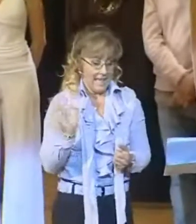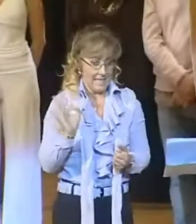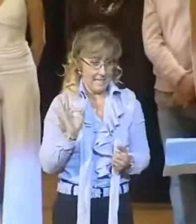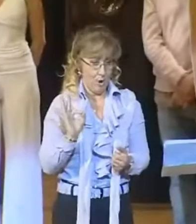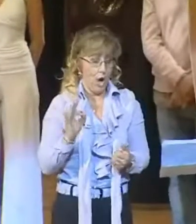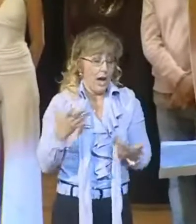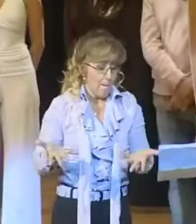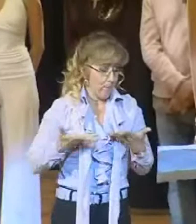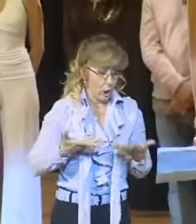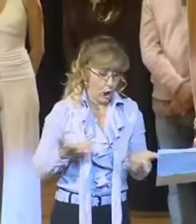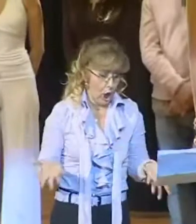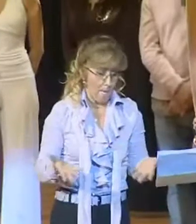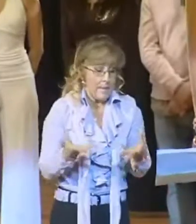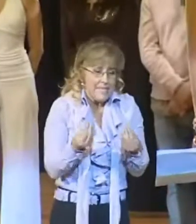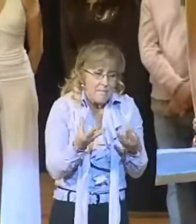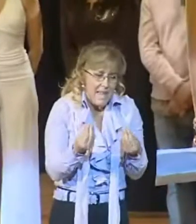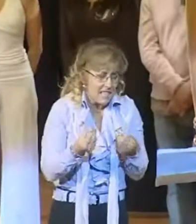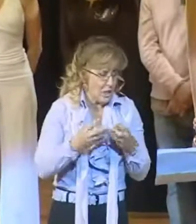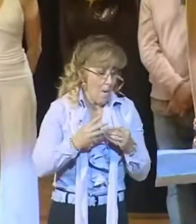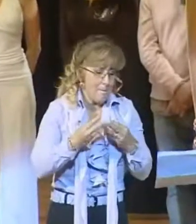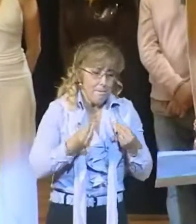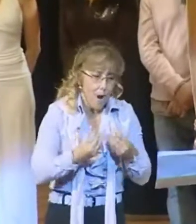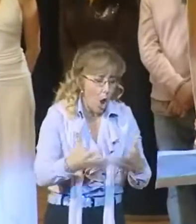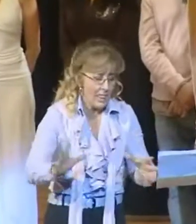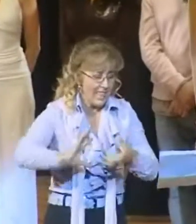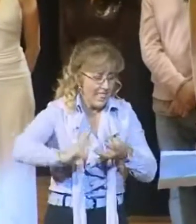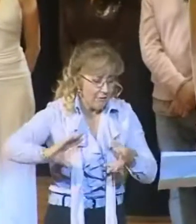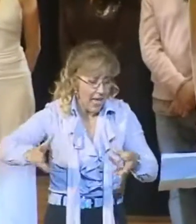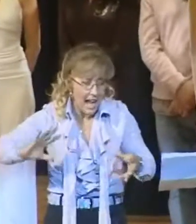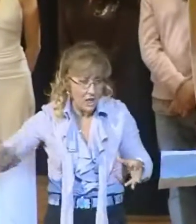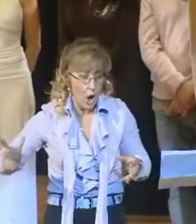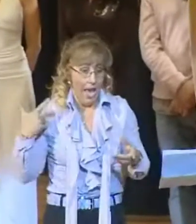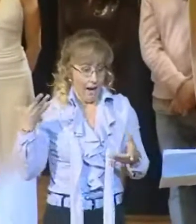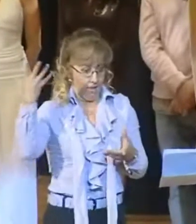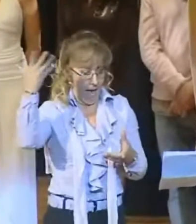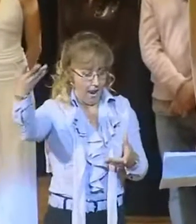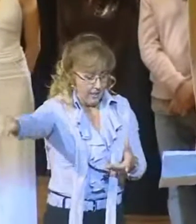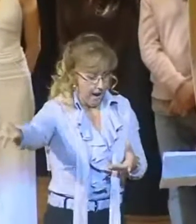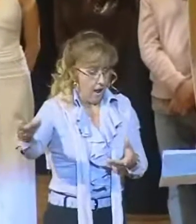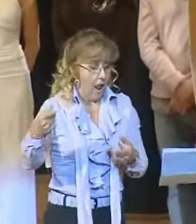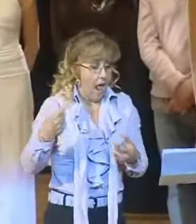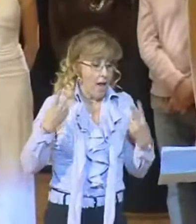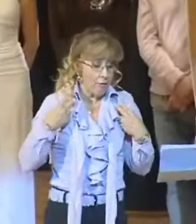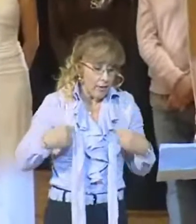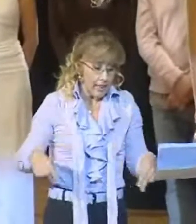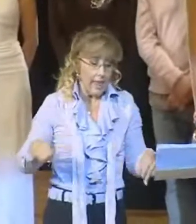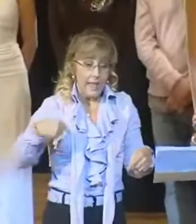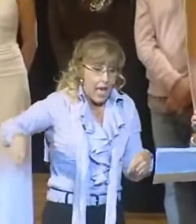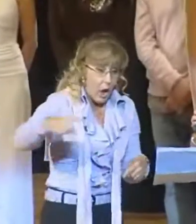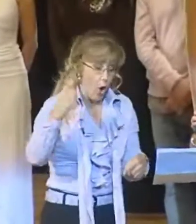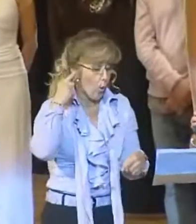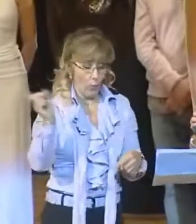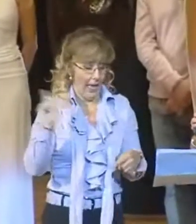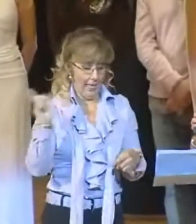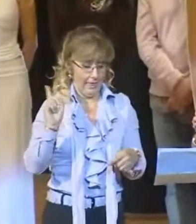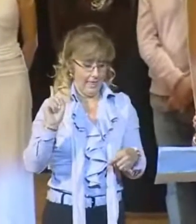È un sogno bellissimo che purtroppo spesso è molto diverso dalla realtà.